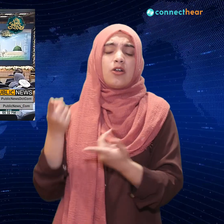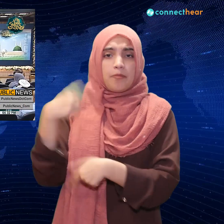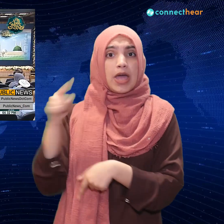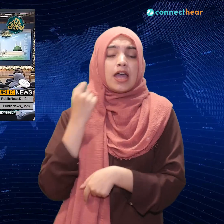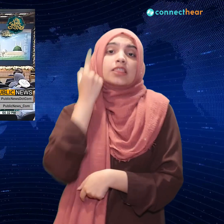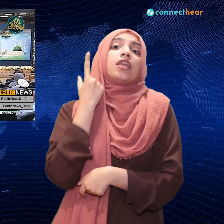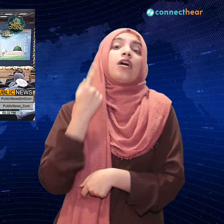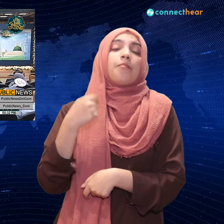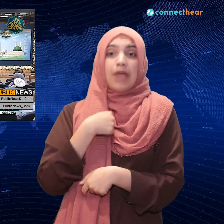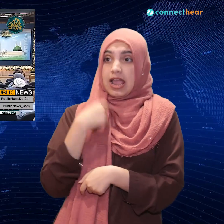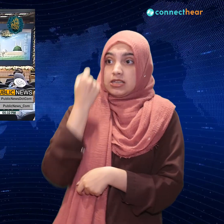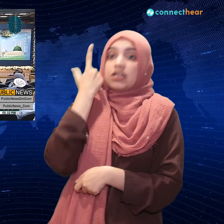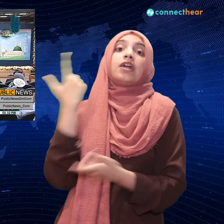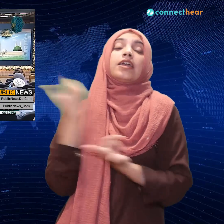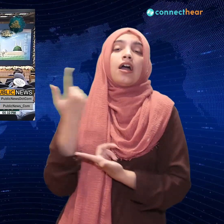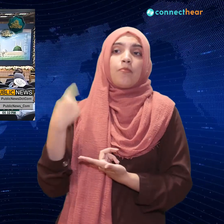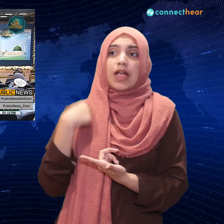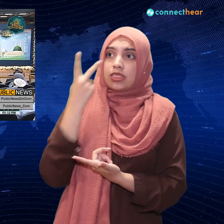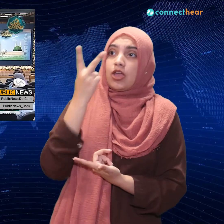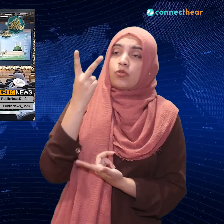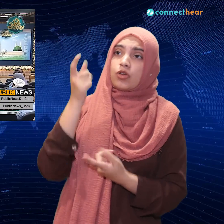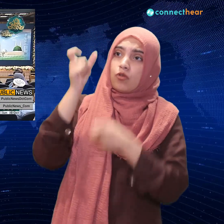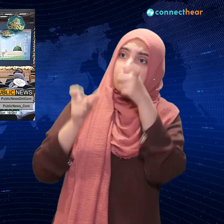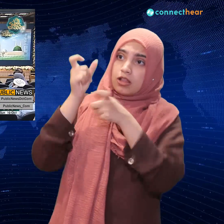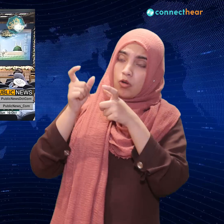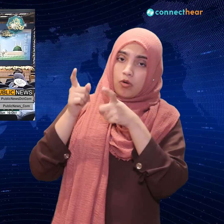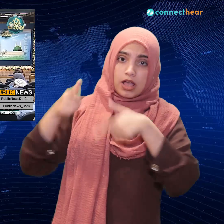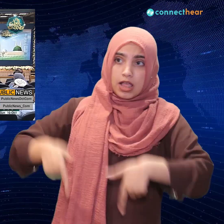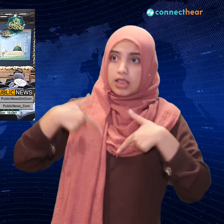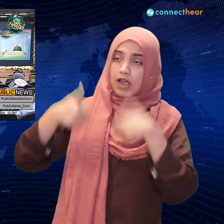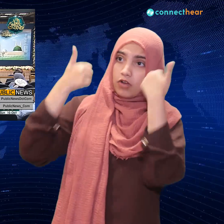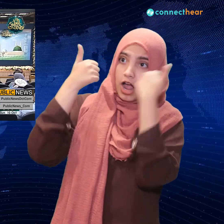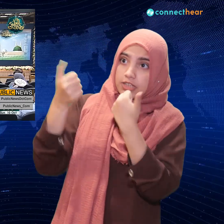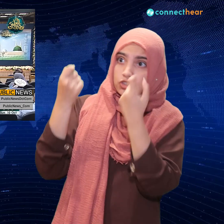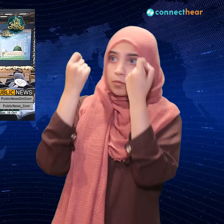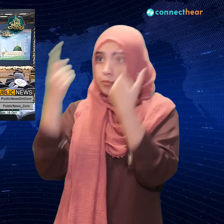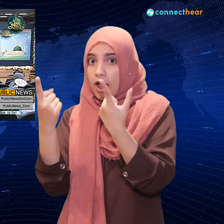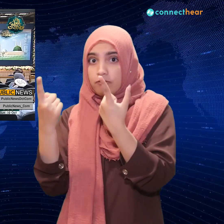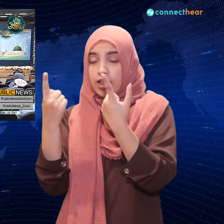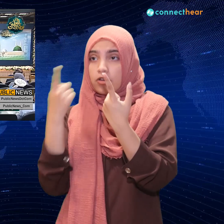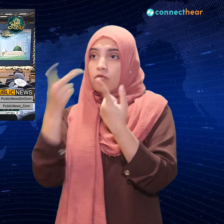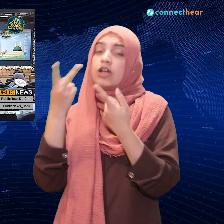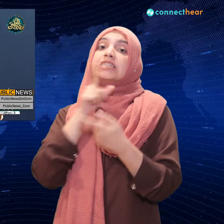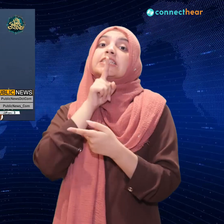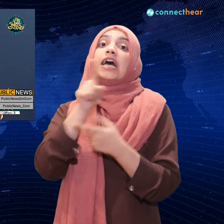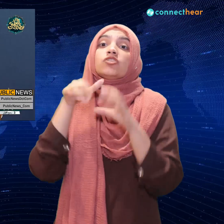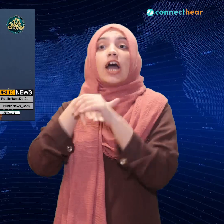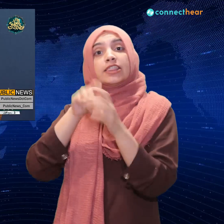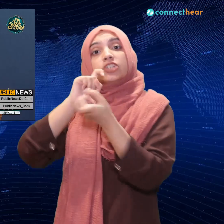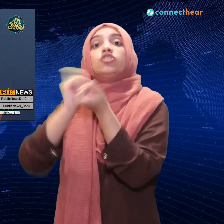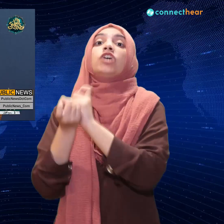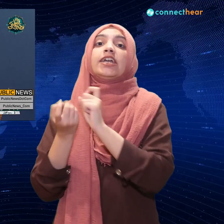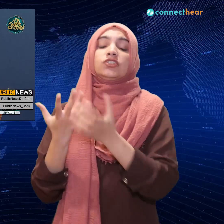ہو گئی کہ یہ جو ہم جس کو گلیمرس راستہ اور سمجھتے تھے، اصل میں تب آہستہ سمجھ آئی کہ جب